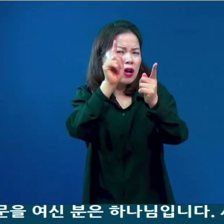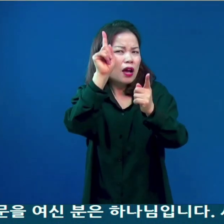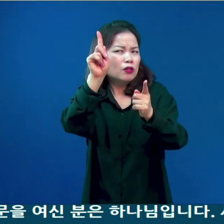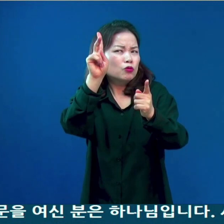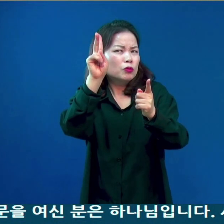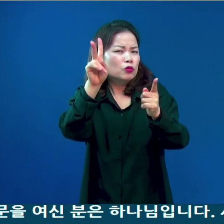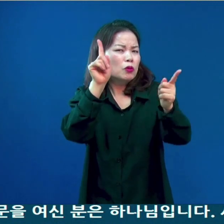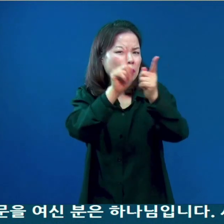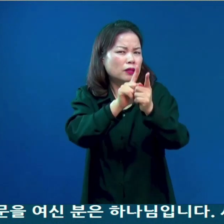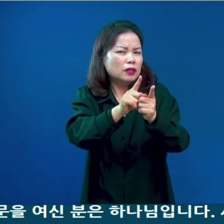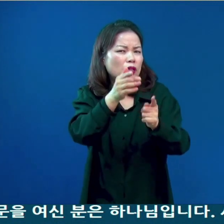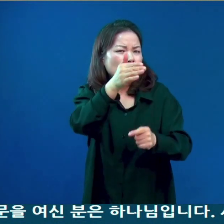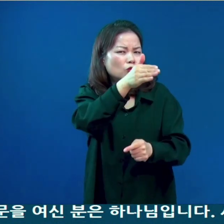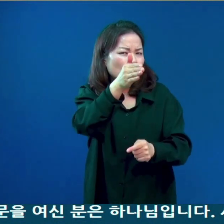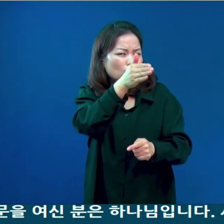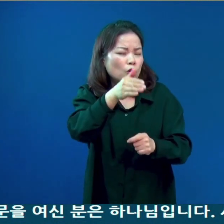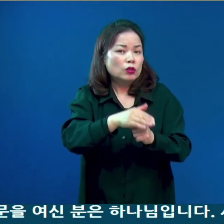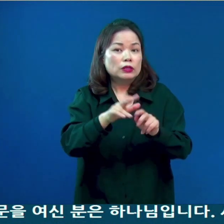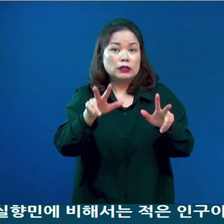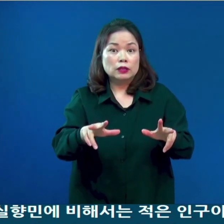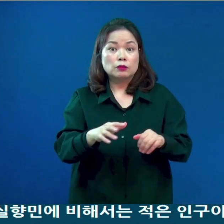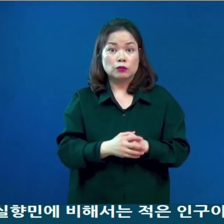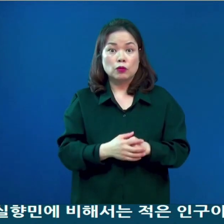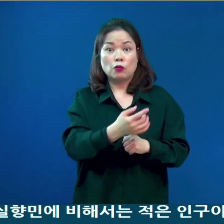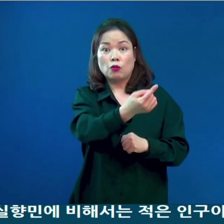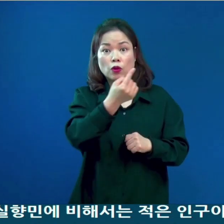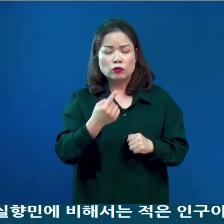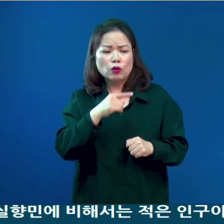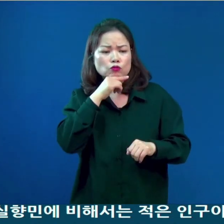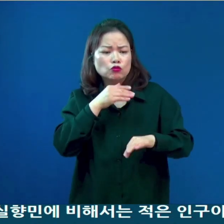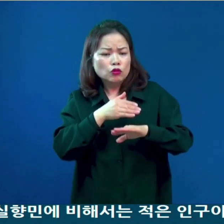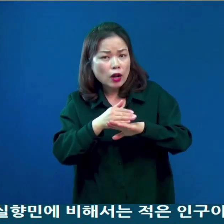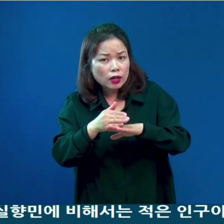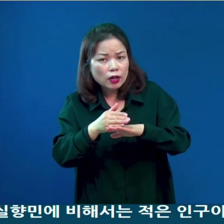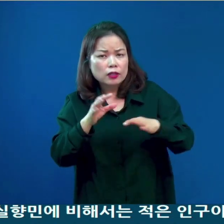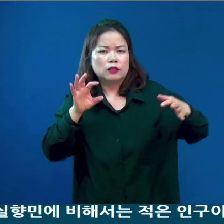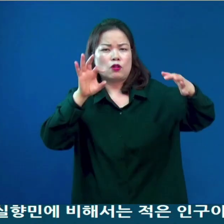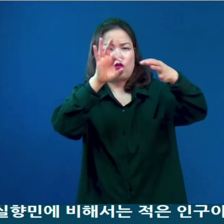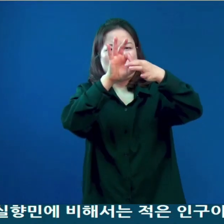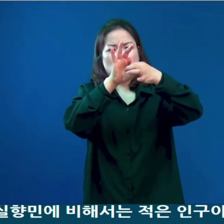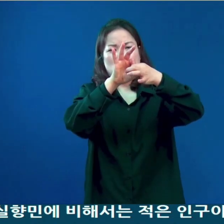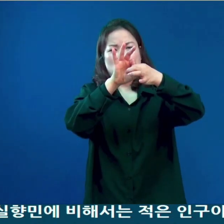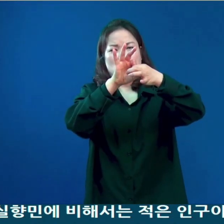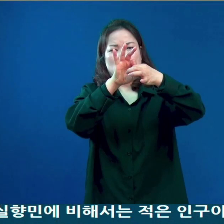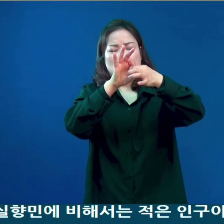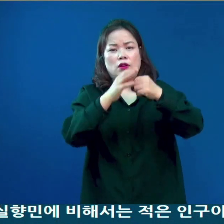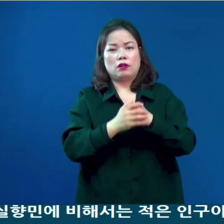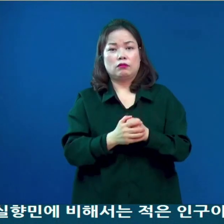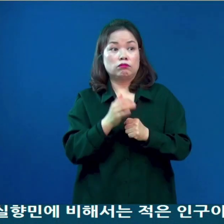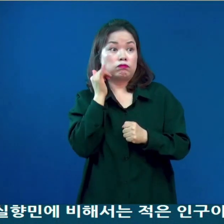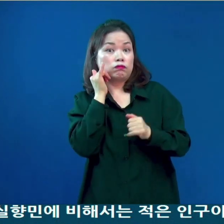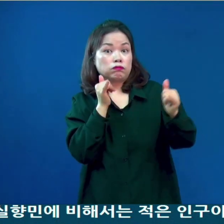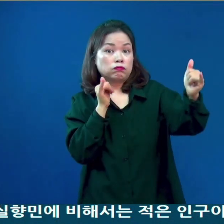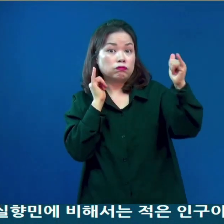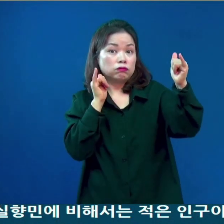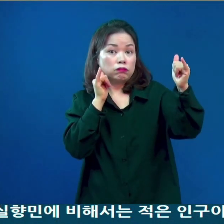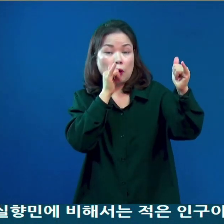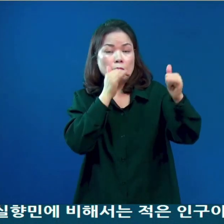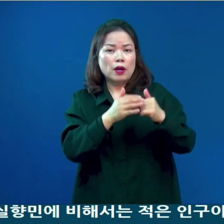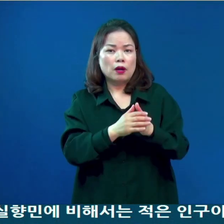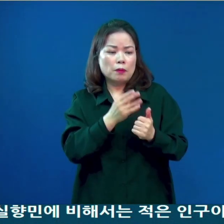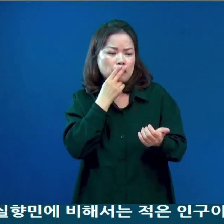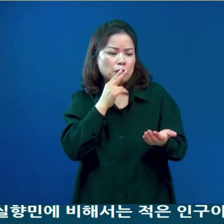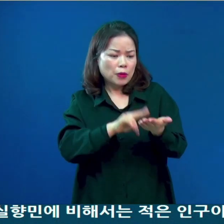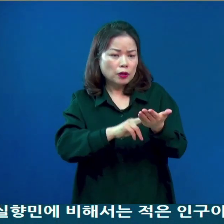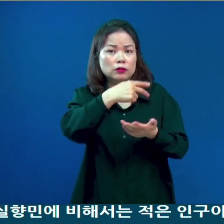있는 정도였지만 이분들은 지금 나와서 북한과 연결이 됩니다. 전화를 합니다. 편지가